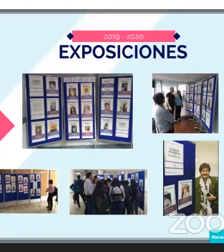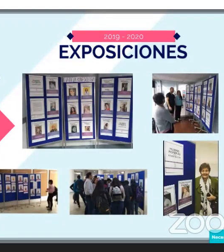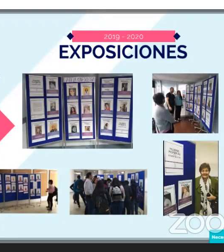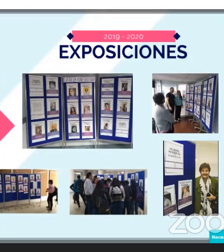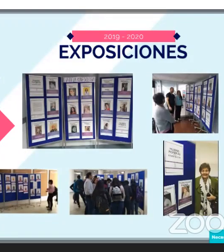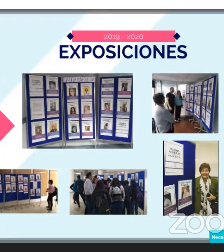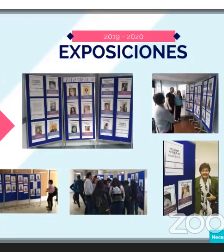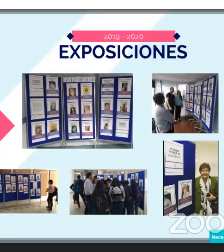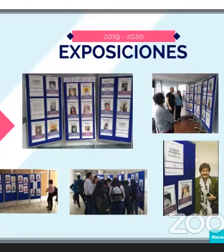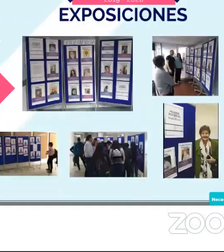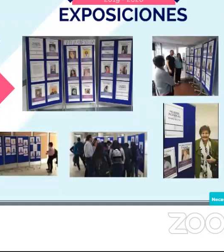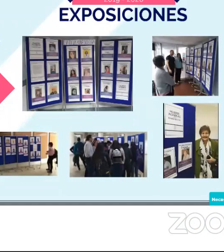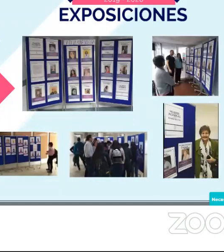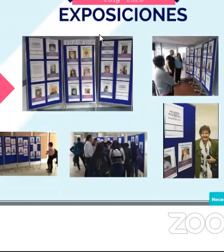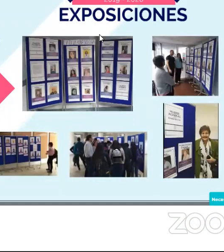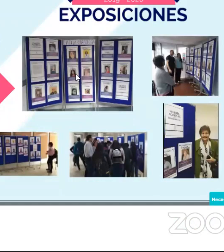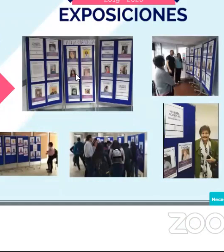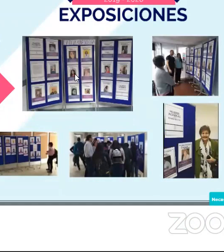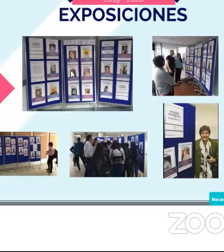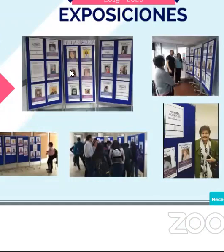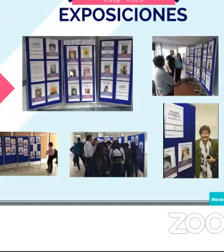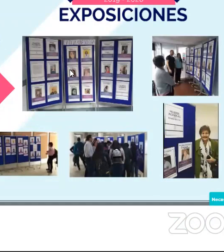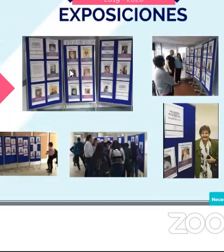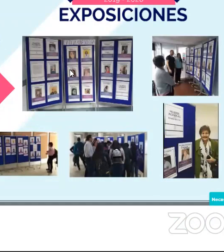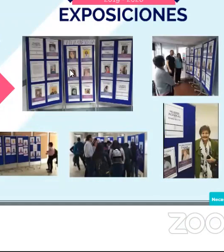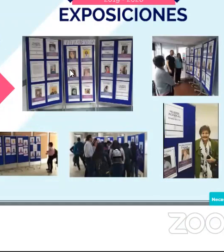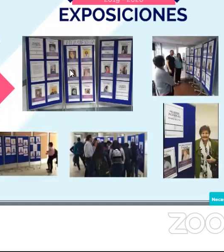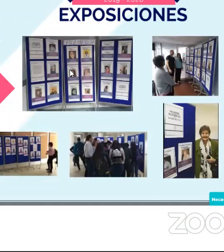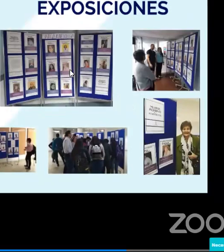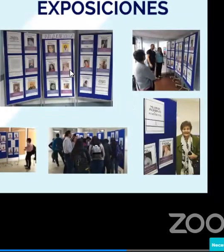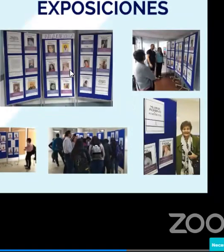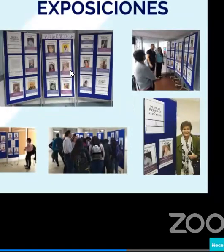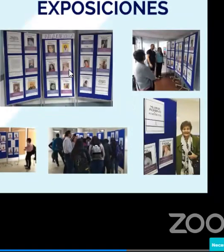Sí, se ve. Ya.